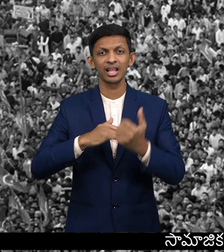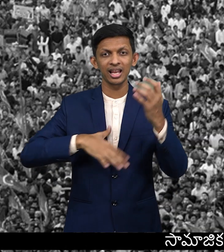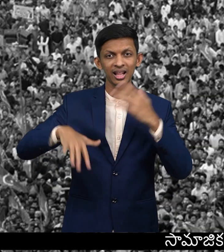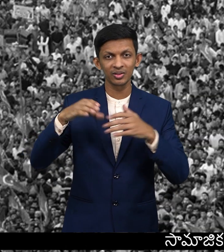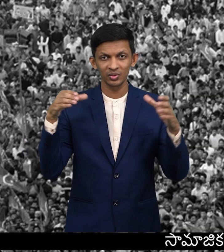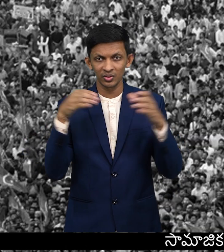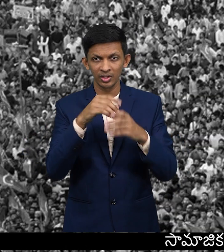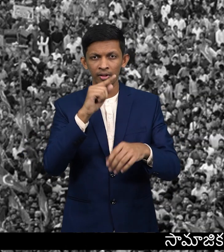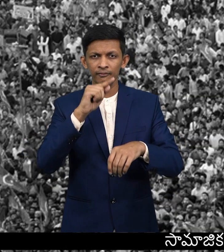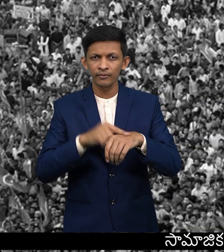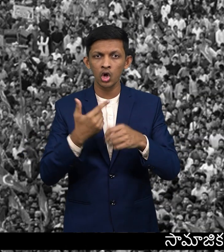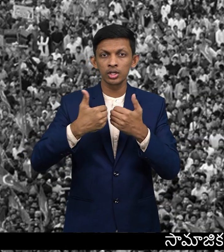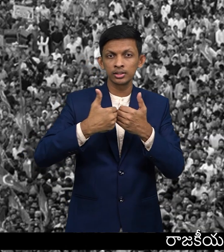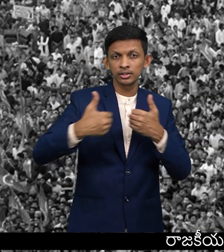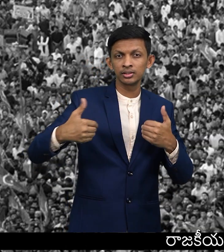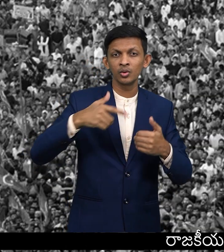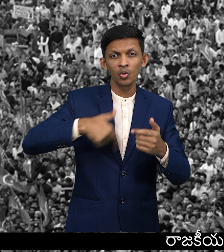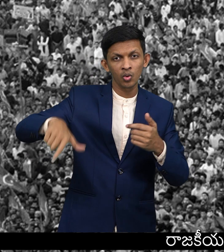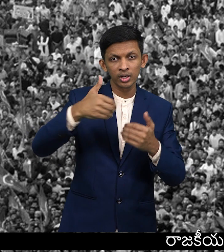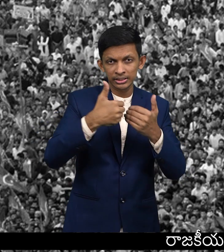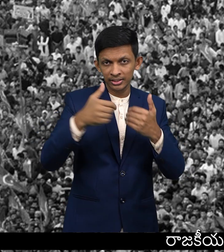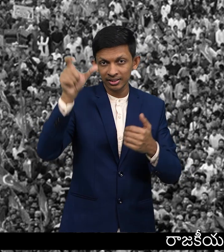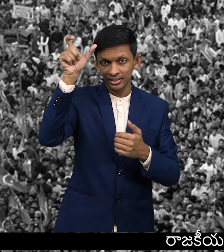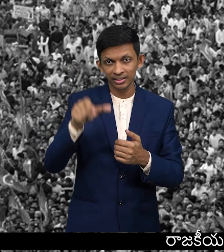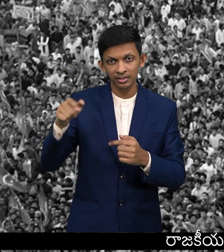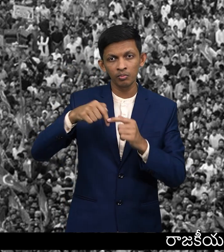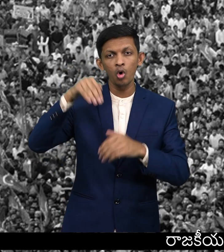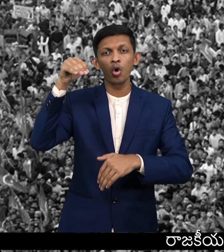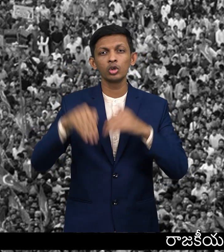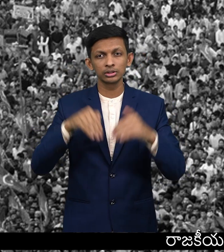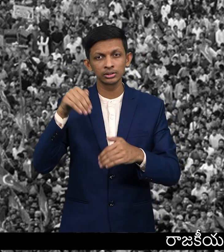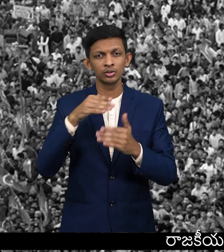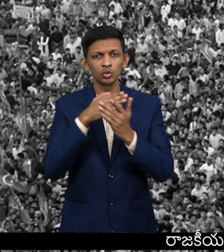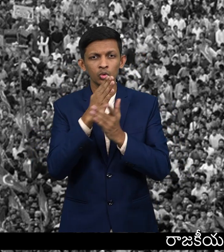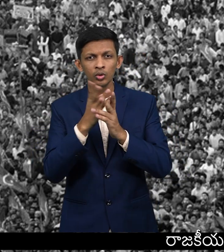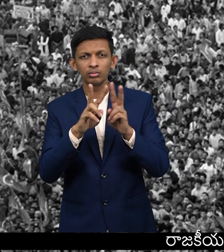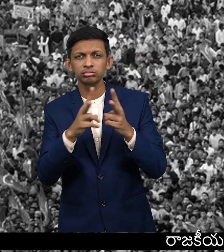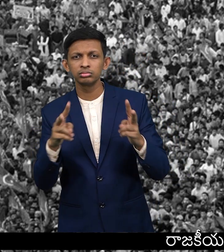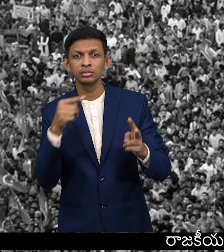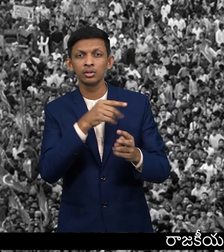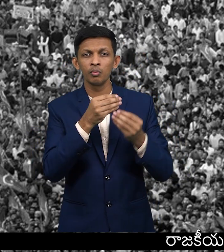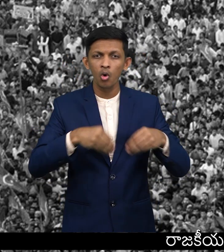సామాజిక ఉద్యమాలు తరచుగా వ్యక్తిగత రాజకీయ పార్టీలకు దూరంగా ఉంటాయి